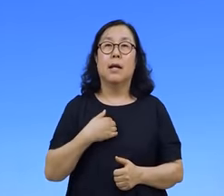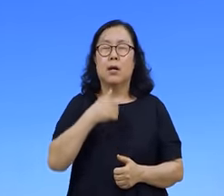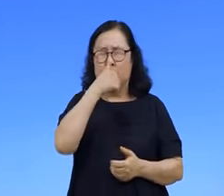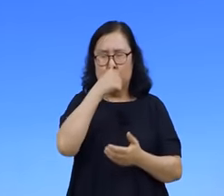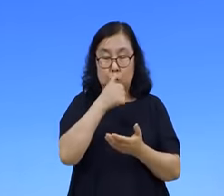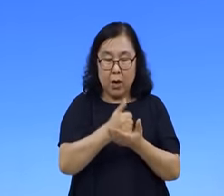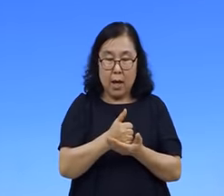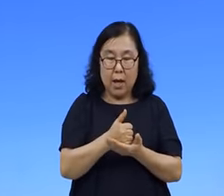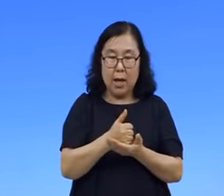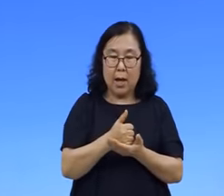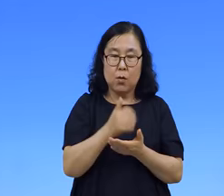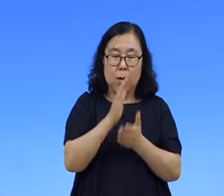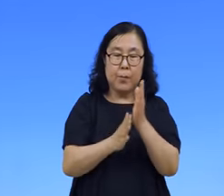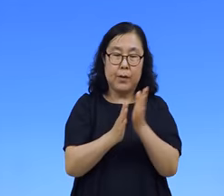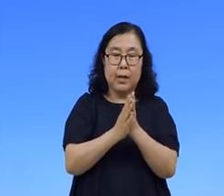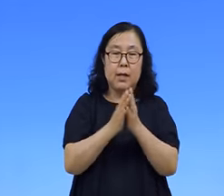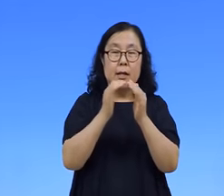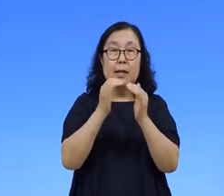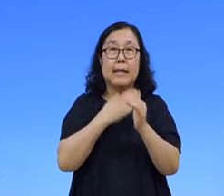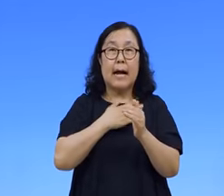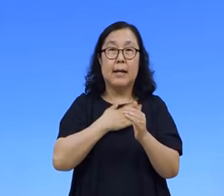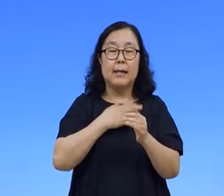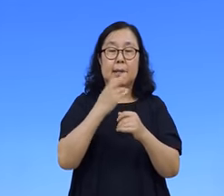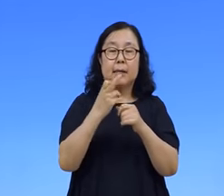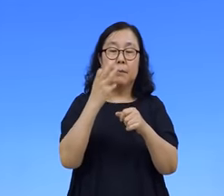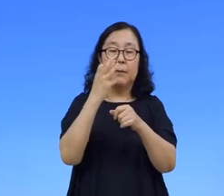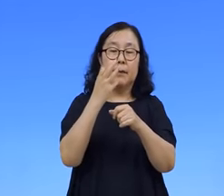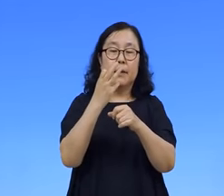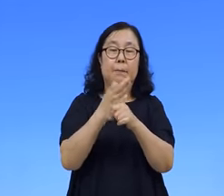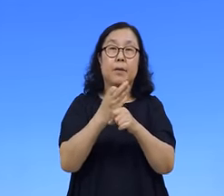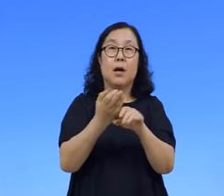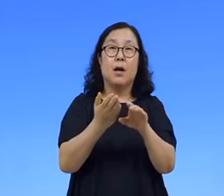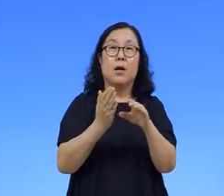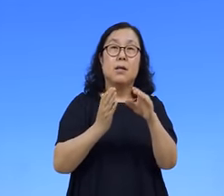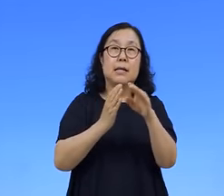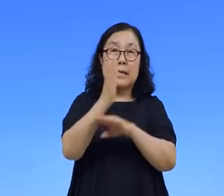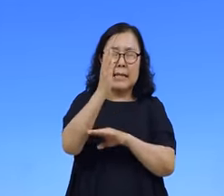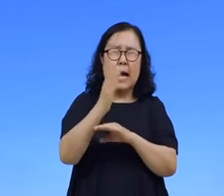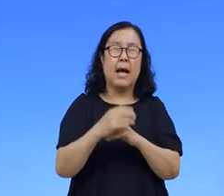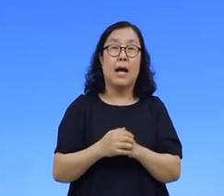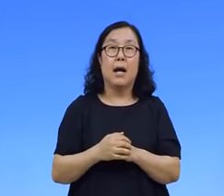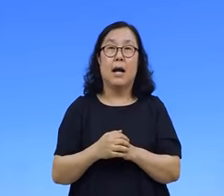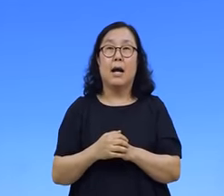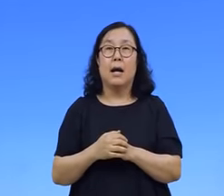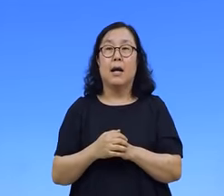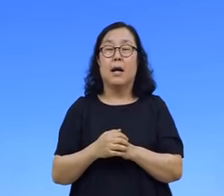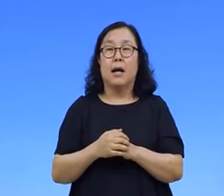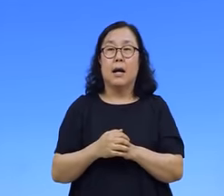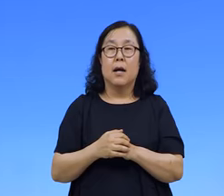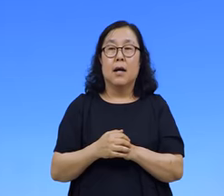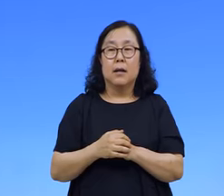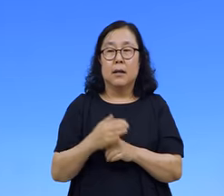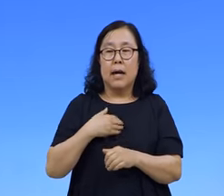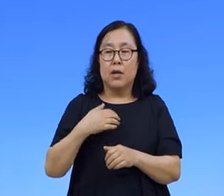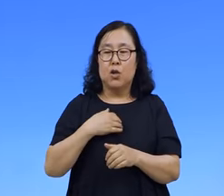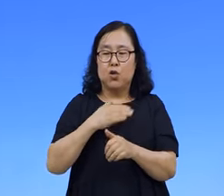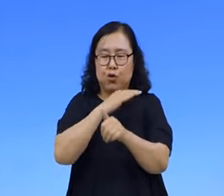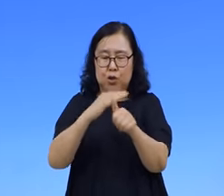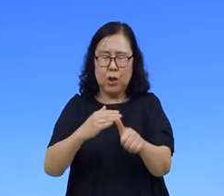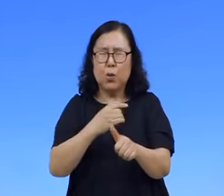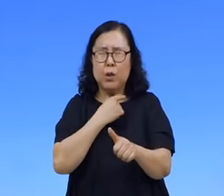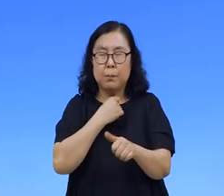아무 죄도 없는 나를 13년이 넘도록 죽이려고 달려드는 저 원수 같은 사울 때문에 내가 못 살겠습니다.